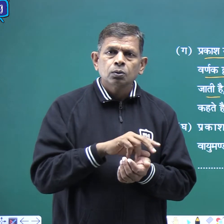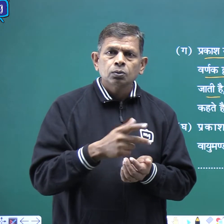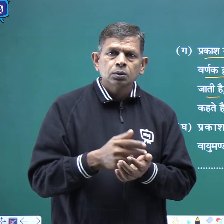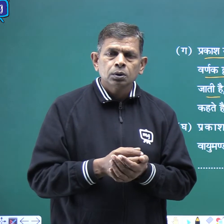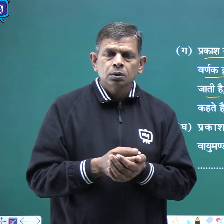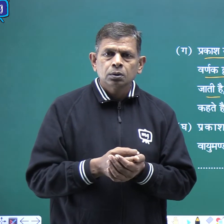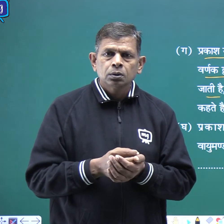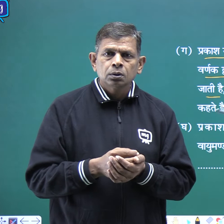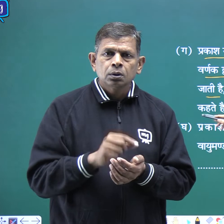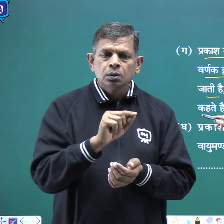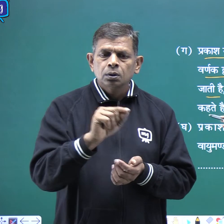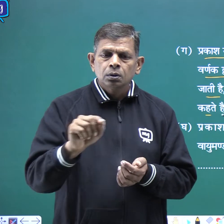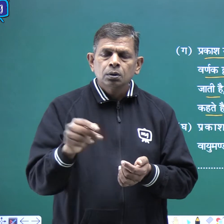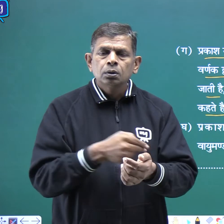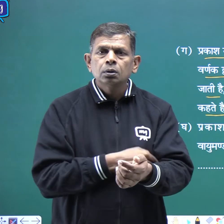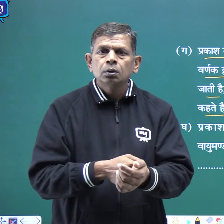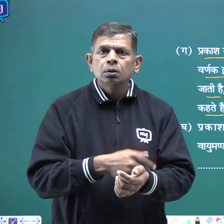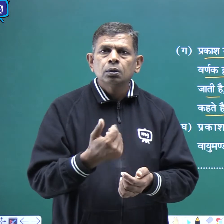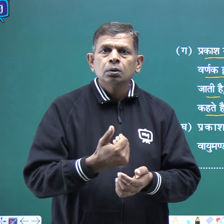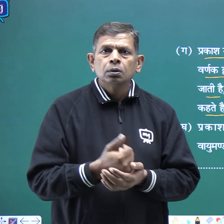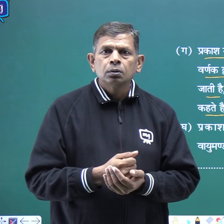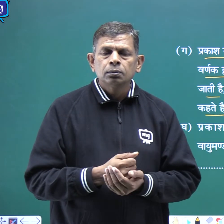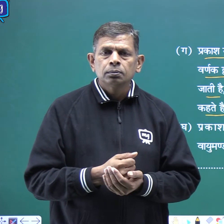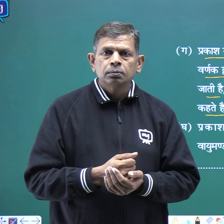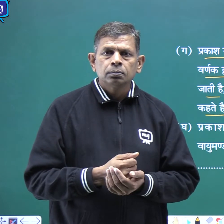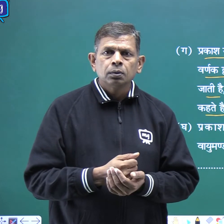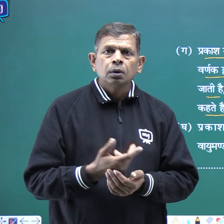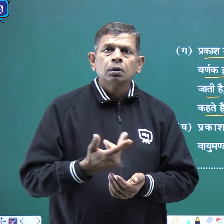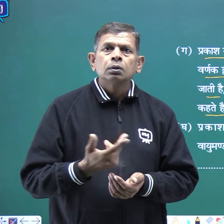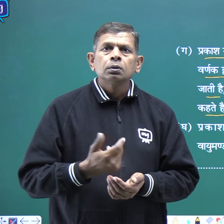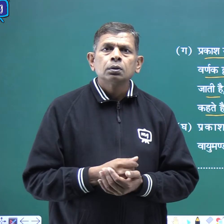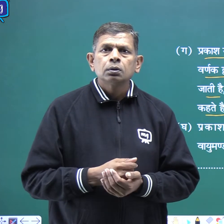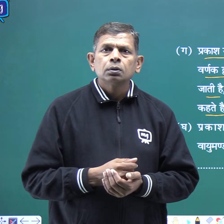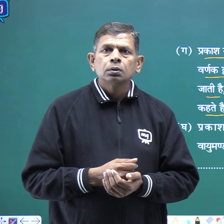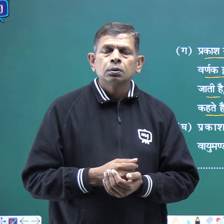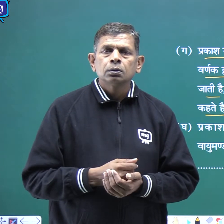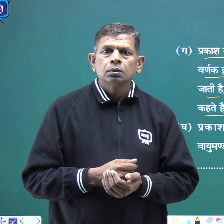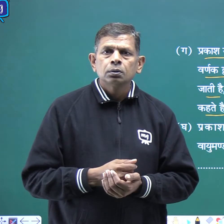उसे डैश कहते हैं। क्या कहते हैं?